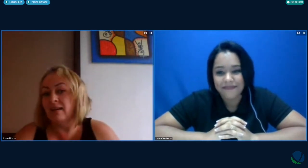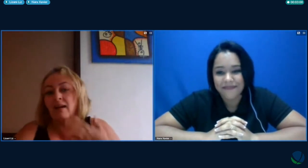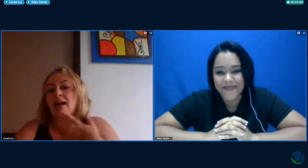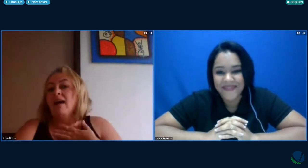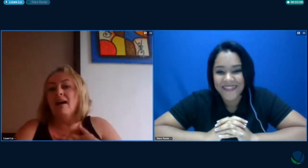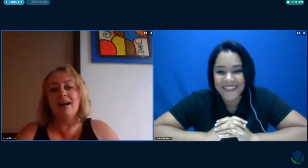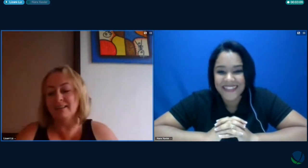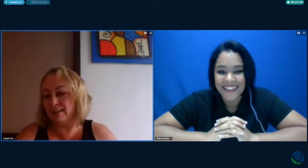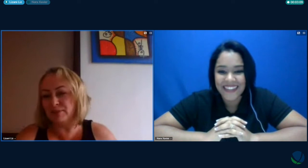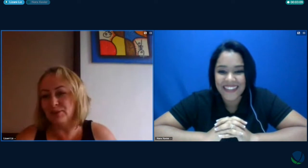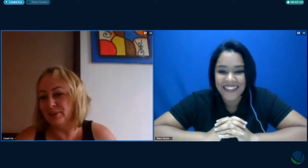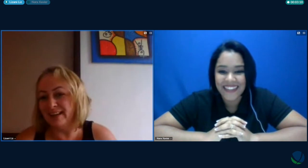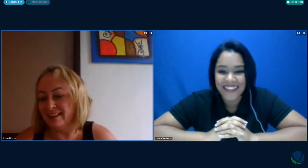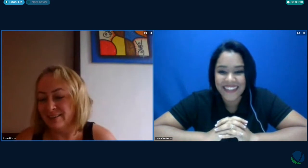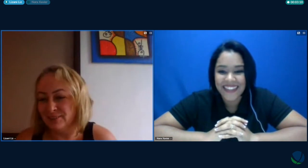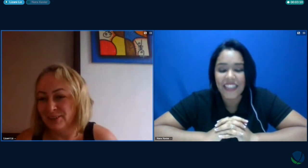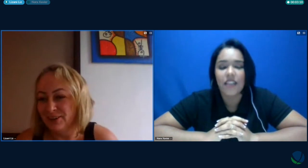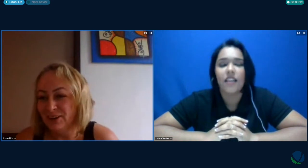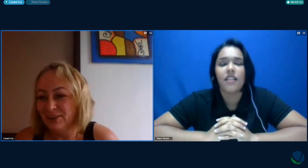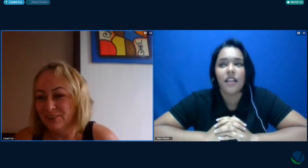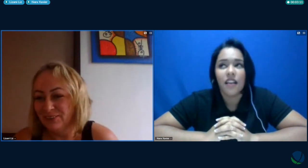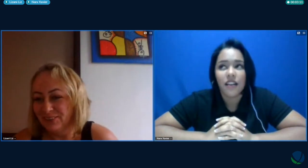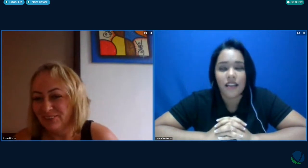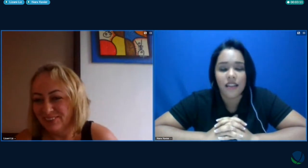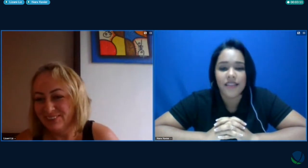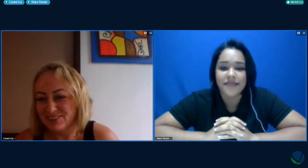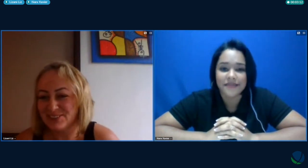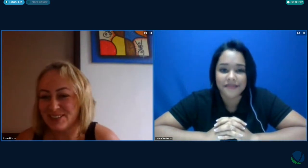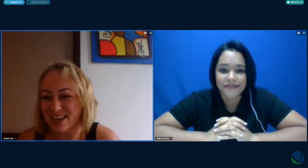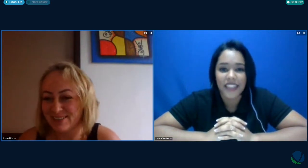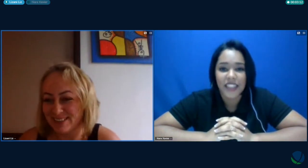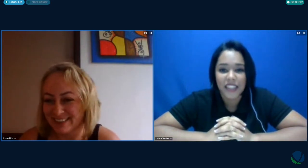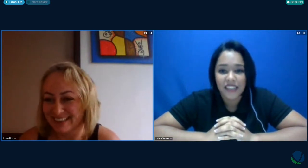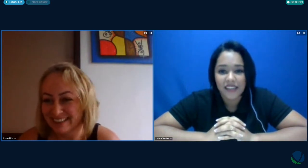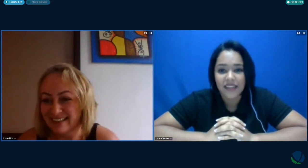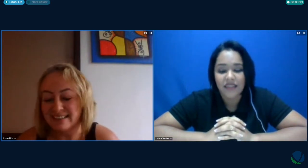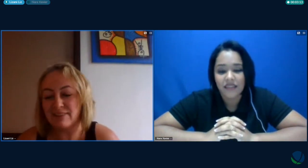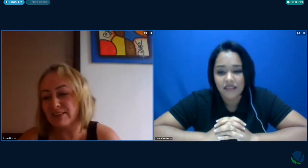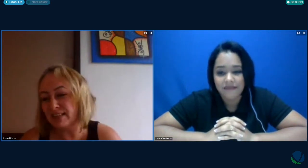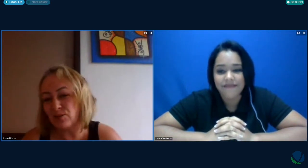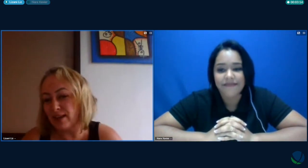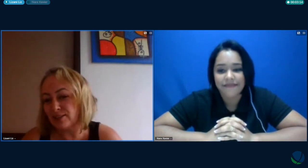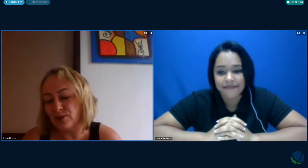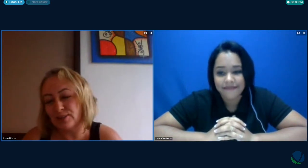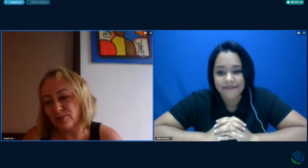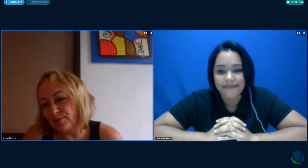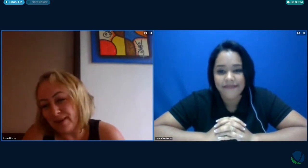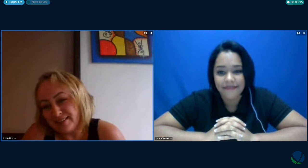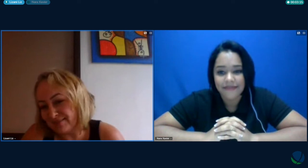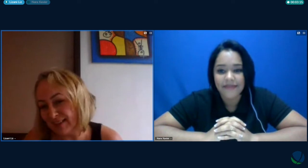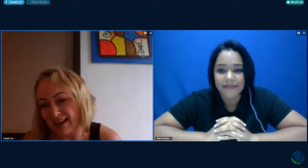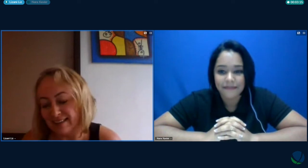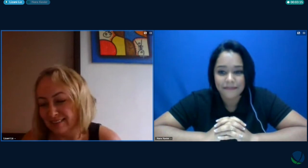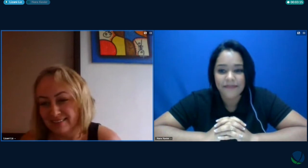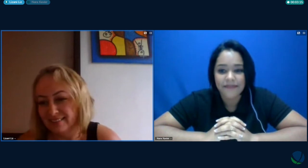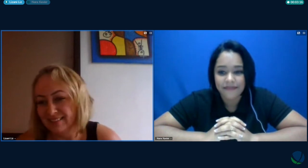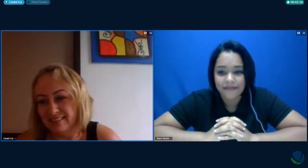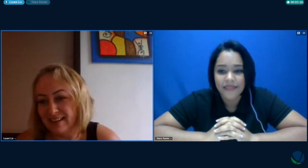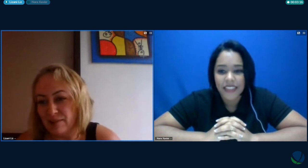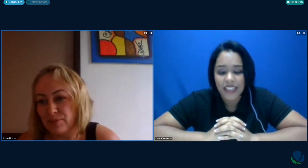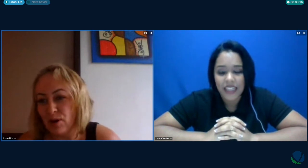assim, terminou, né? É um sossego, assim, né? Tem que fazer as correções, tudo, mas,